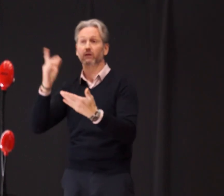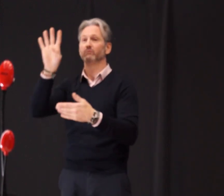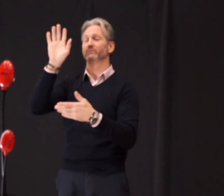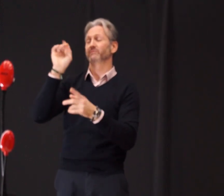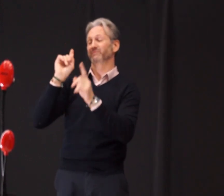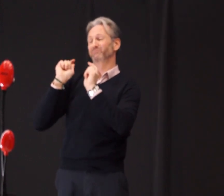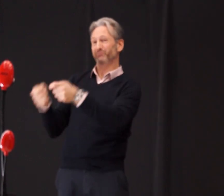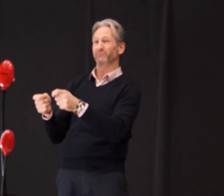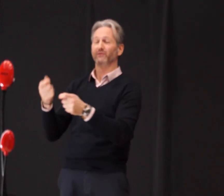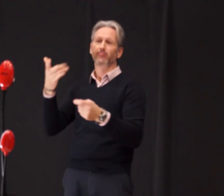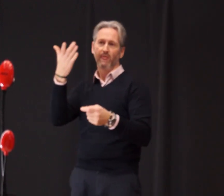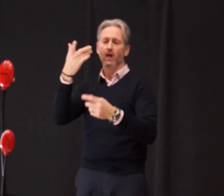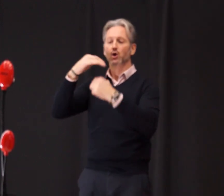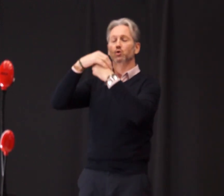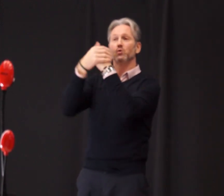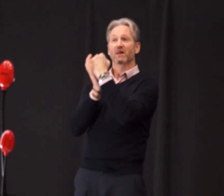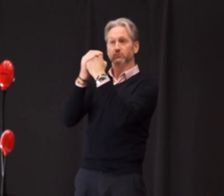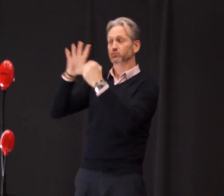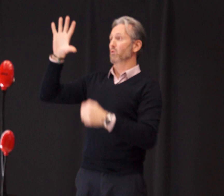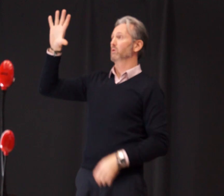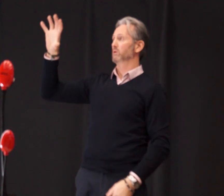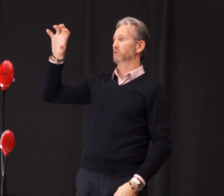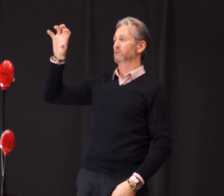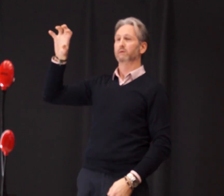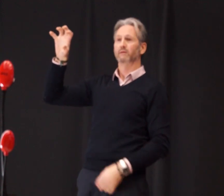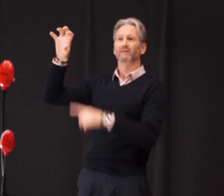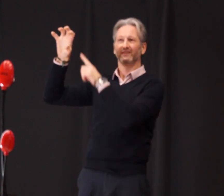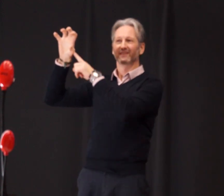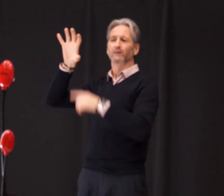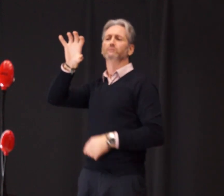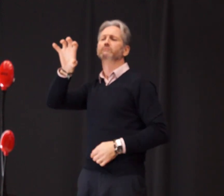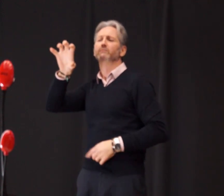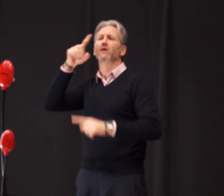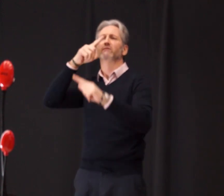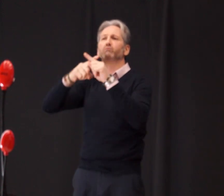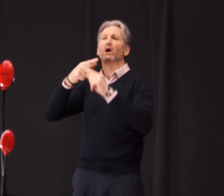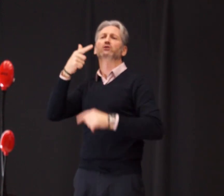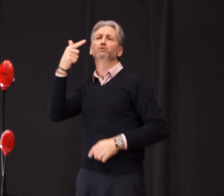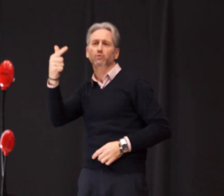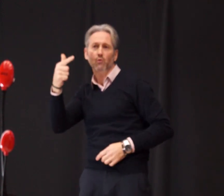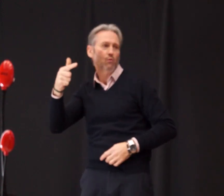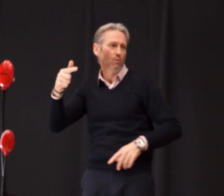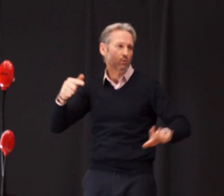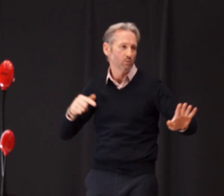une notation écrite qu'on a convenue dans ces enseignements-là, par exemple cette configuration-là.